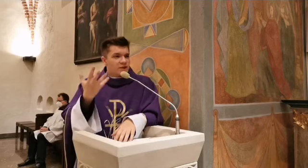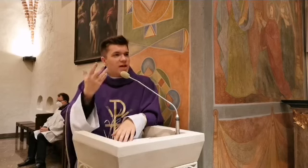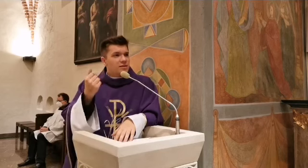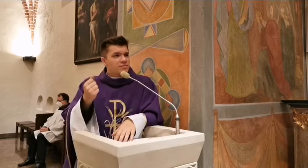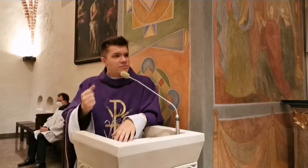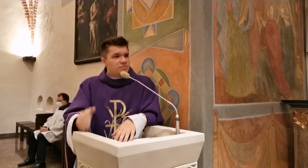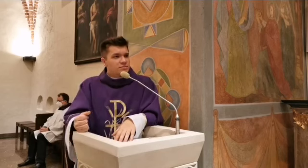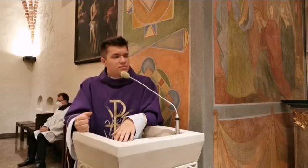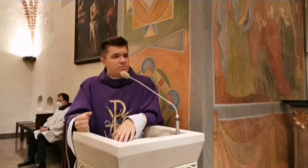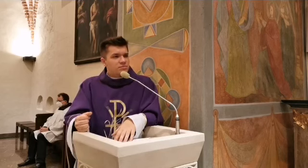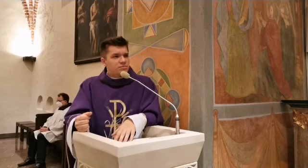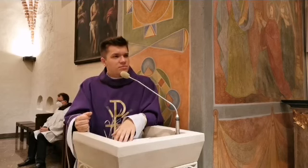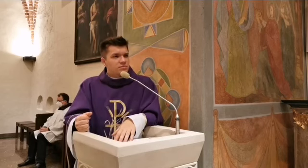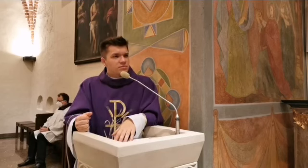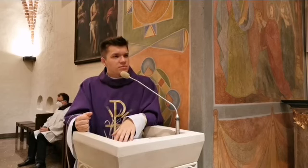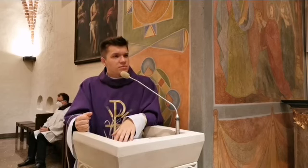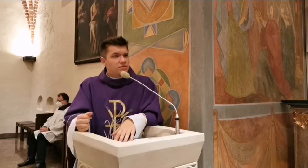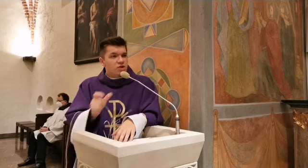Wiele.